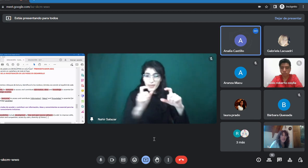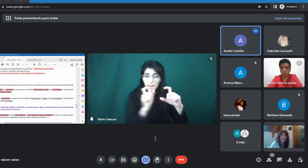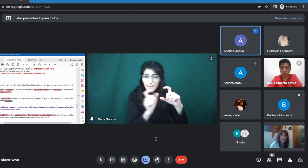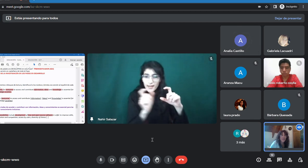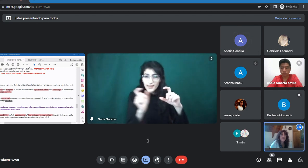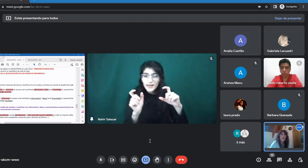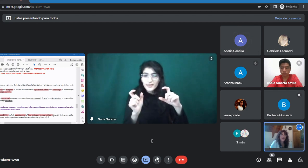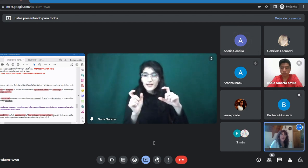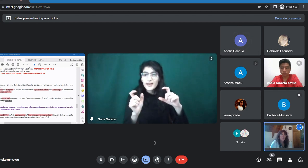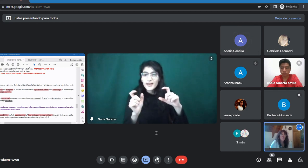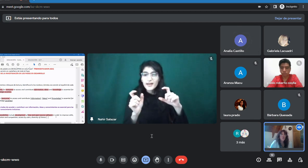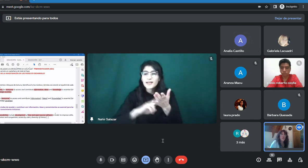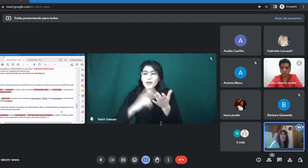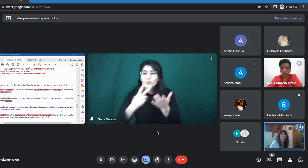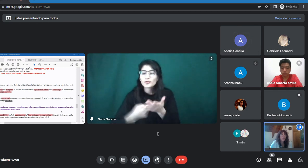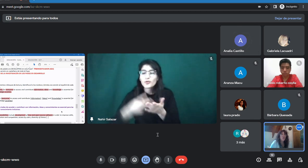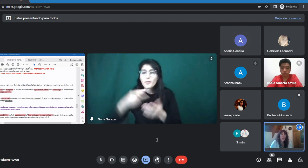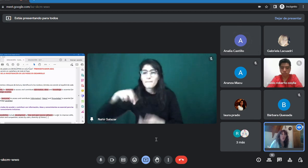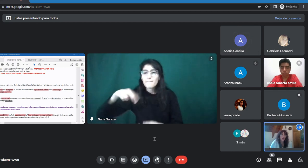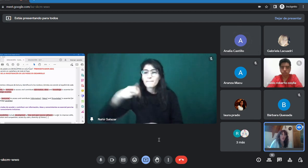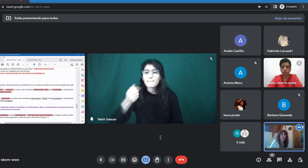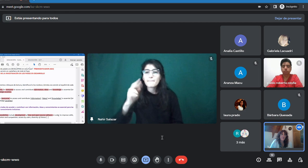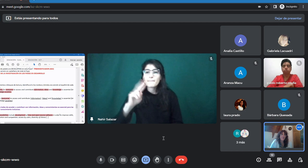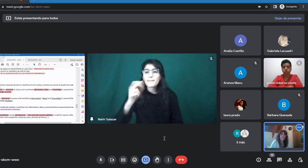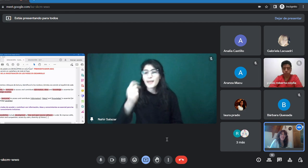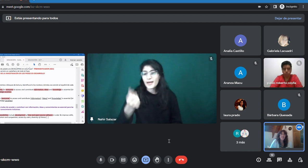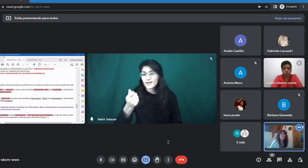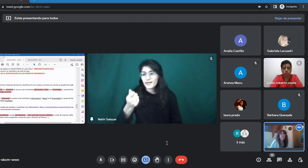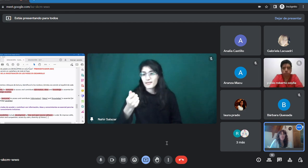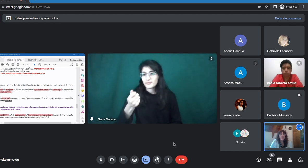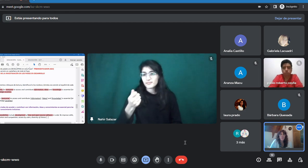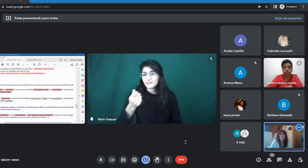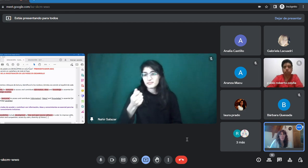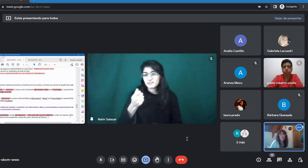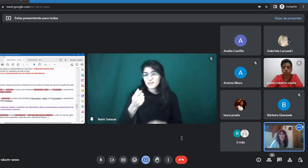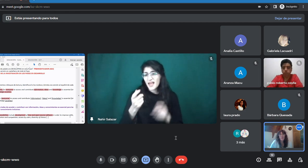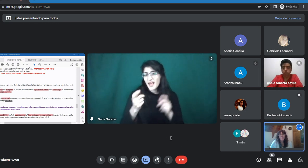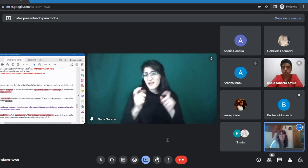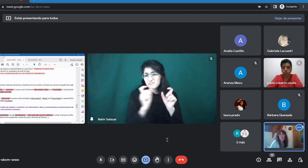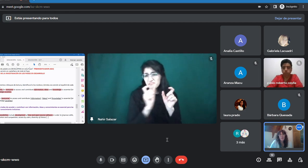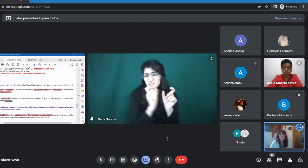¿sí? No tiene nada que ver con el orden.